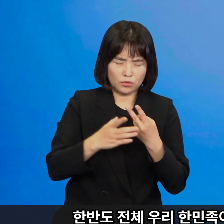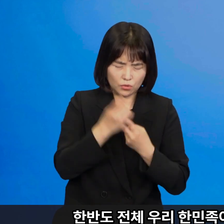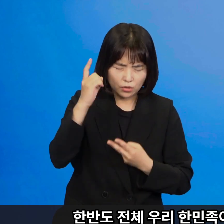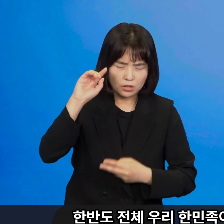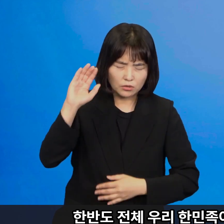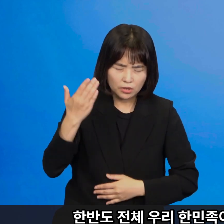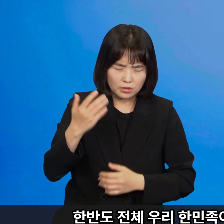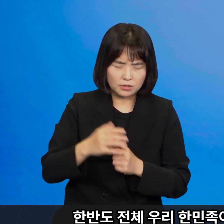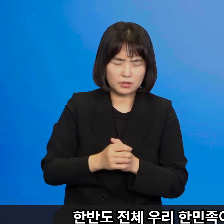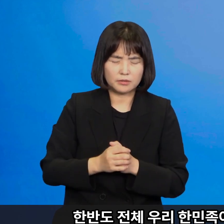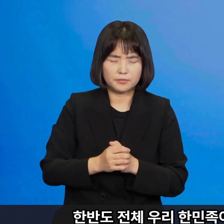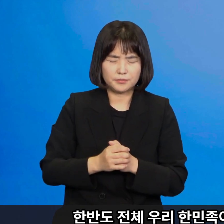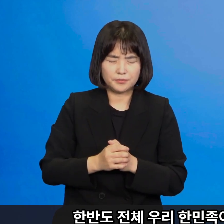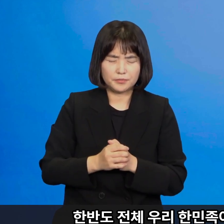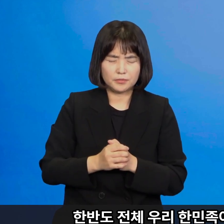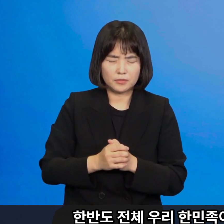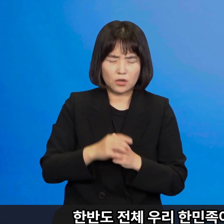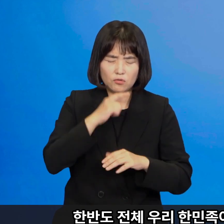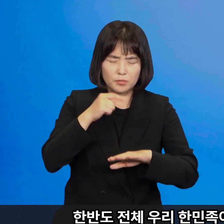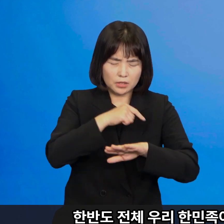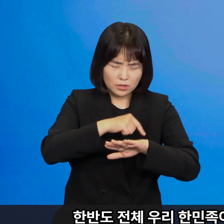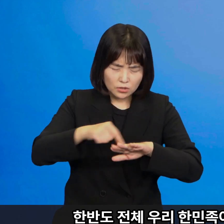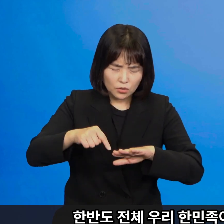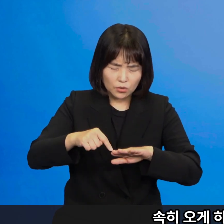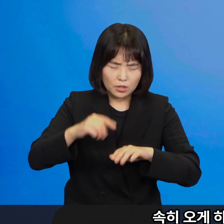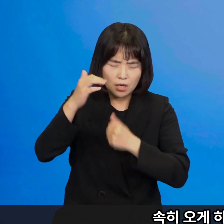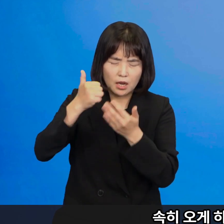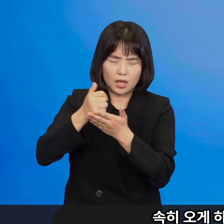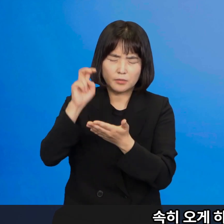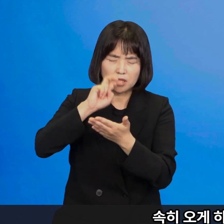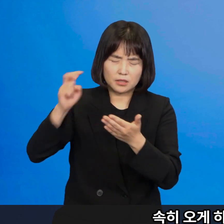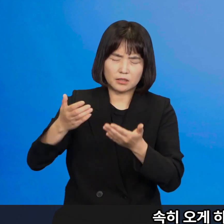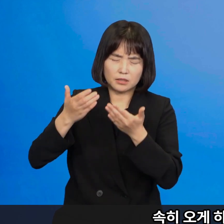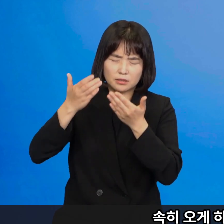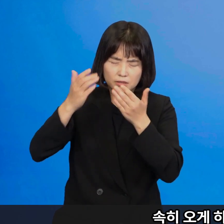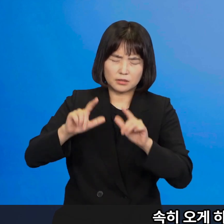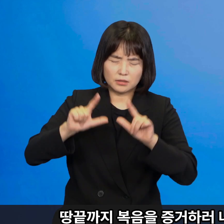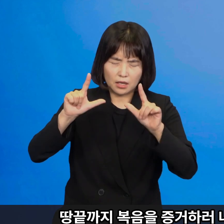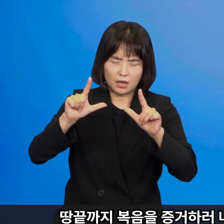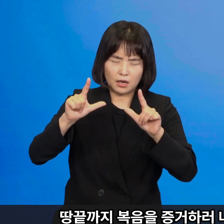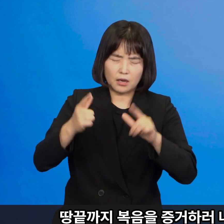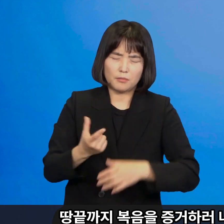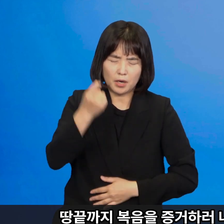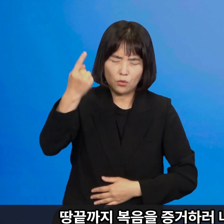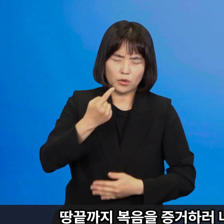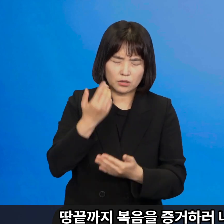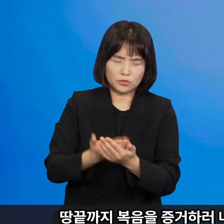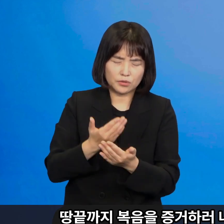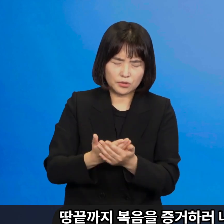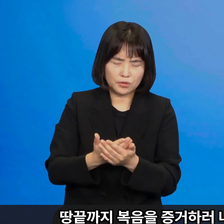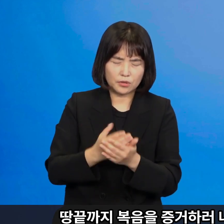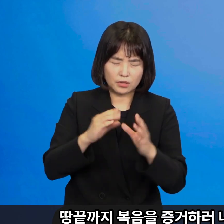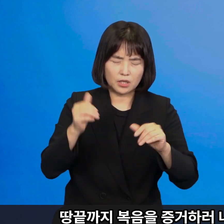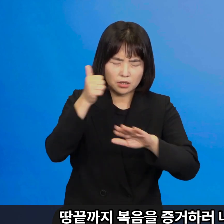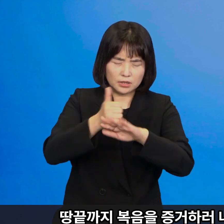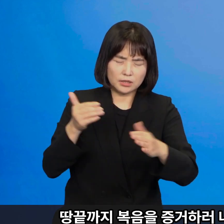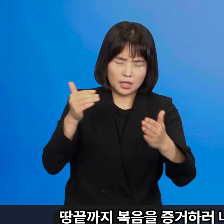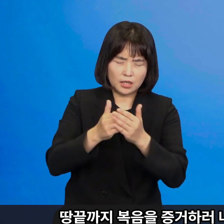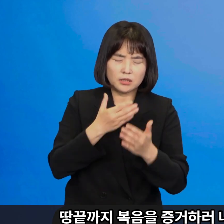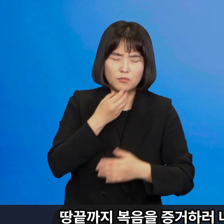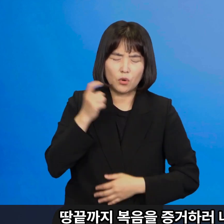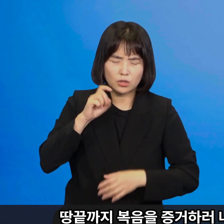한반도 전체 우리 한 민족이 하나님을 찬양하는 그날이 속히 오게 하여 주시옵소서. 땅끝까지 복음을 증거로 나간